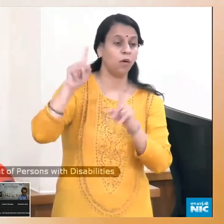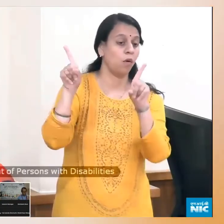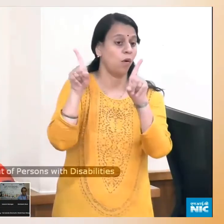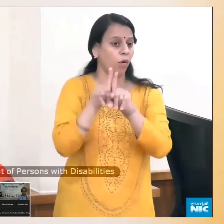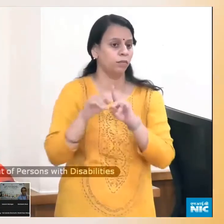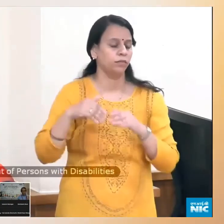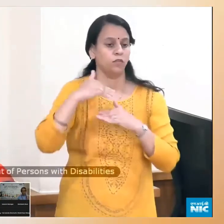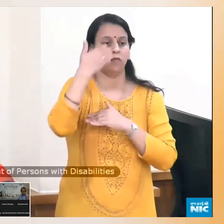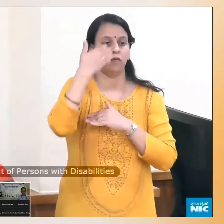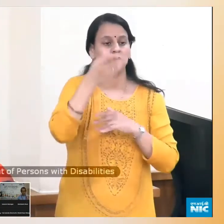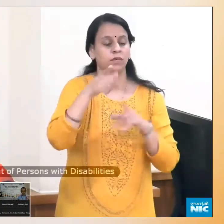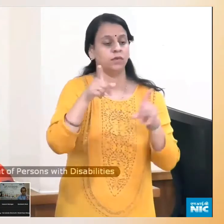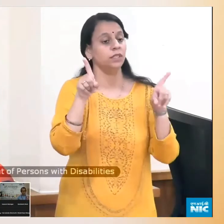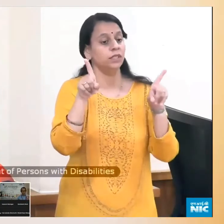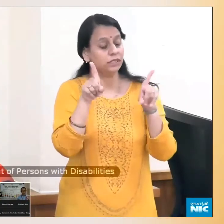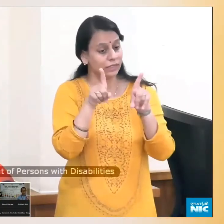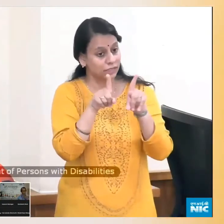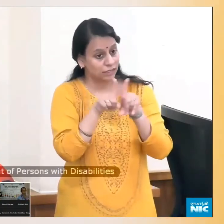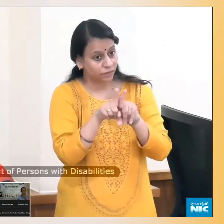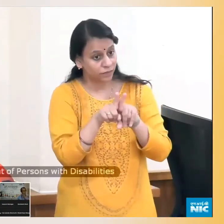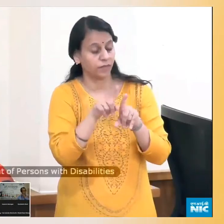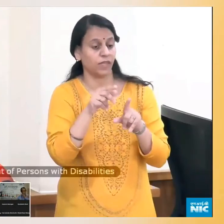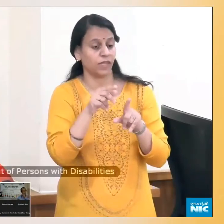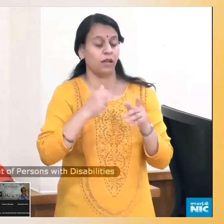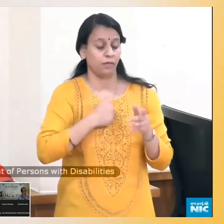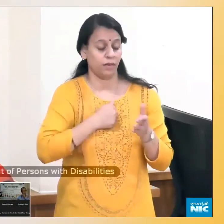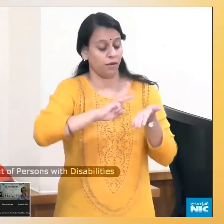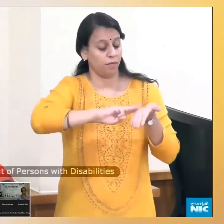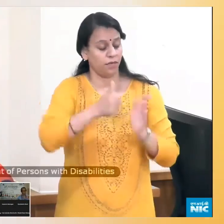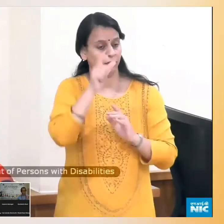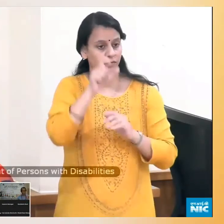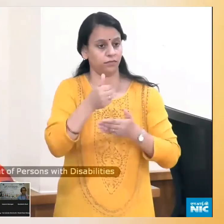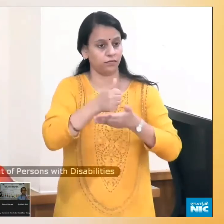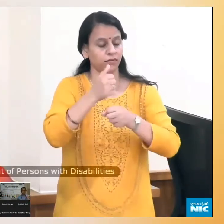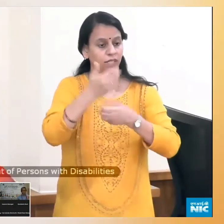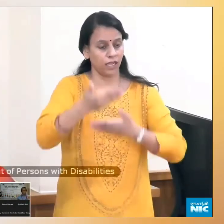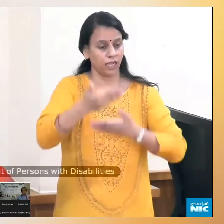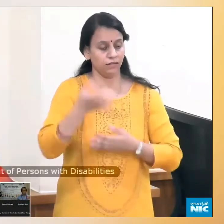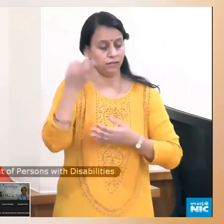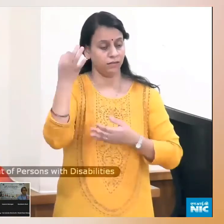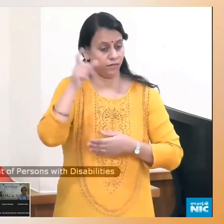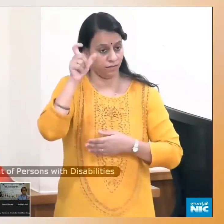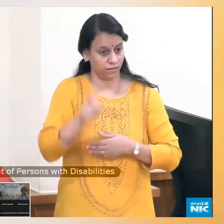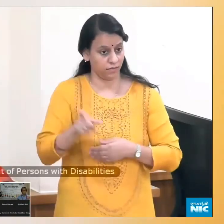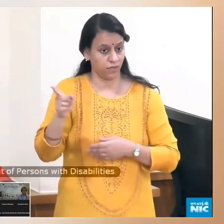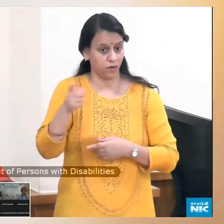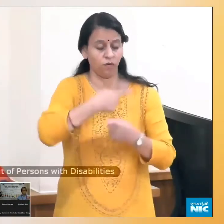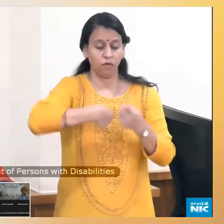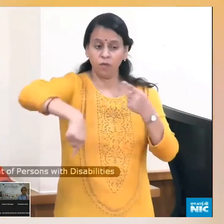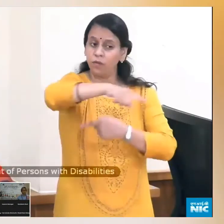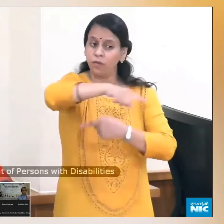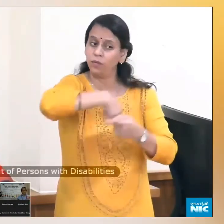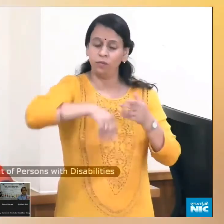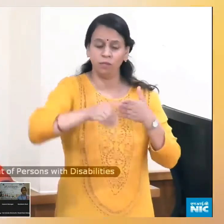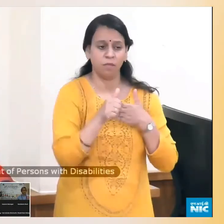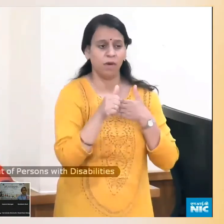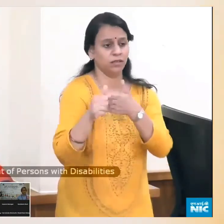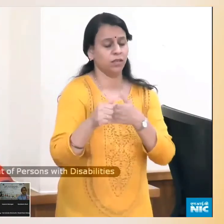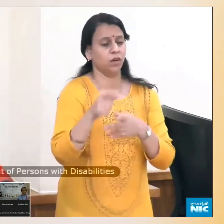वो सपना को हम आदरणीय हमारी मंत्री डॉक्टर वीरेंद्र कुमार जी की मार्गदर्शन में, जितने भी हमारे अधिकारी है